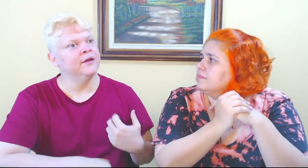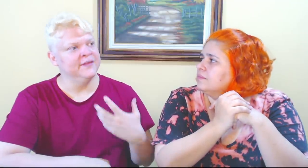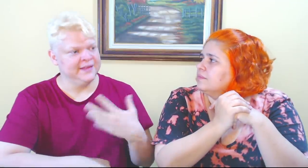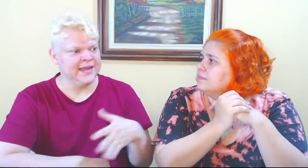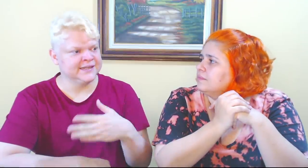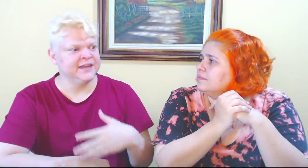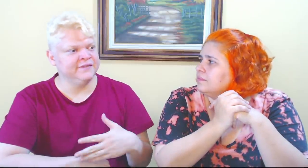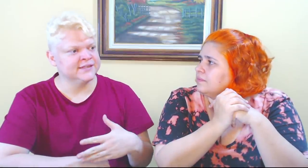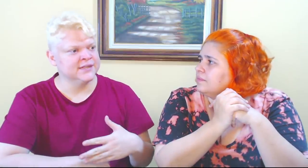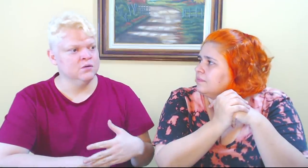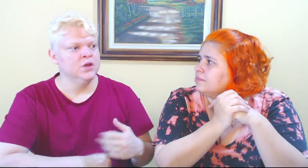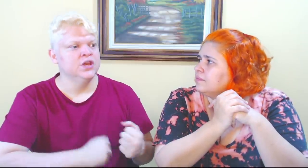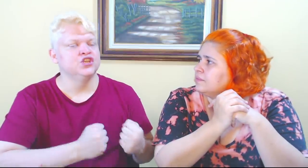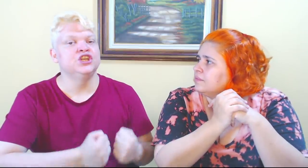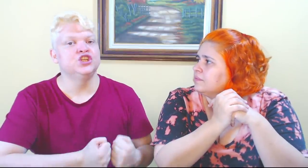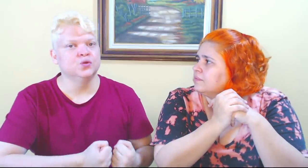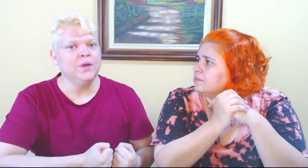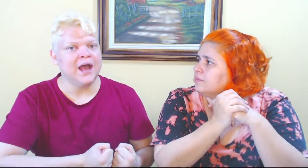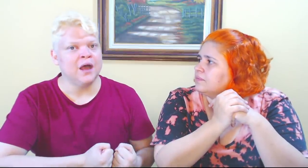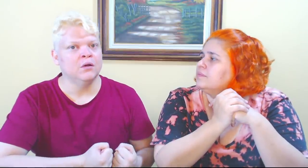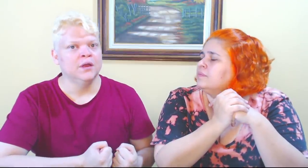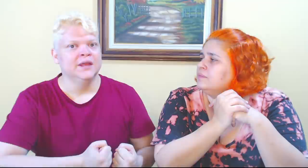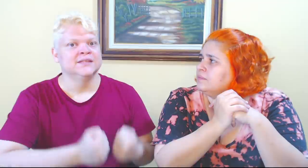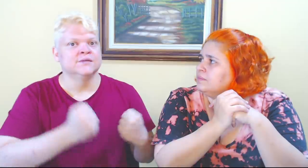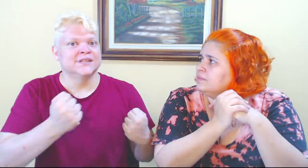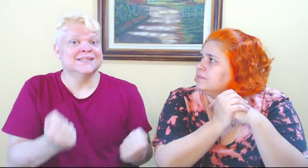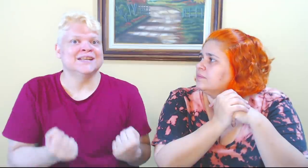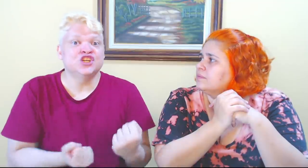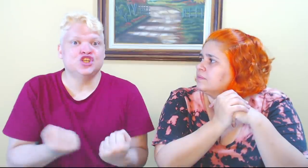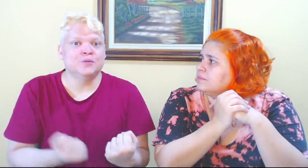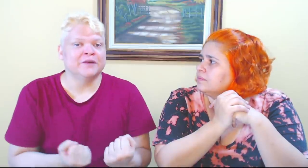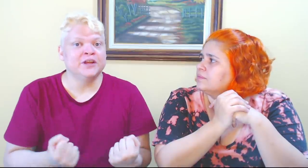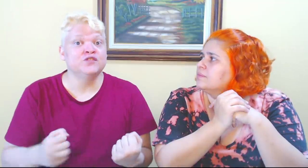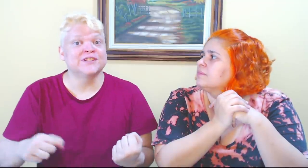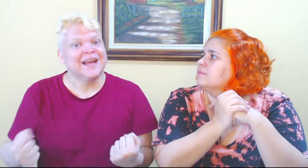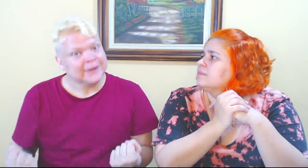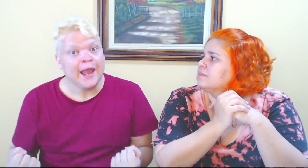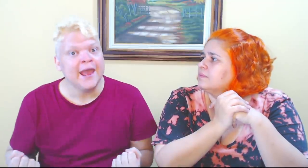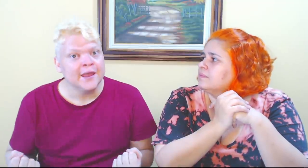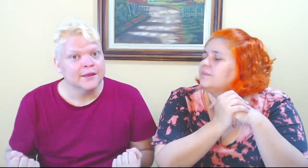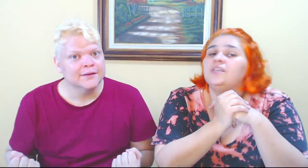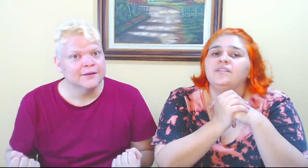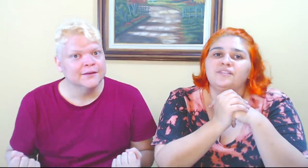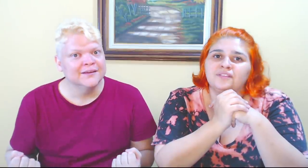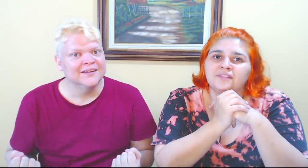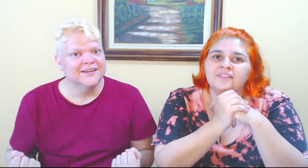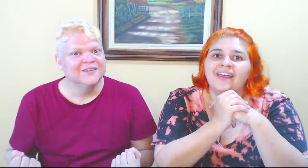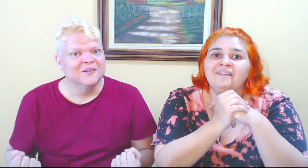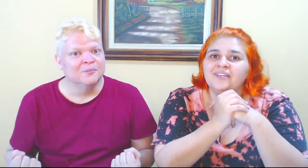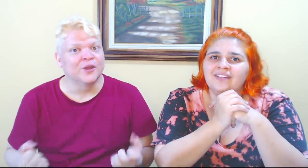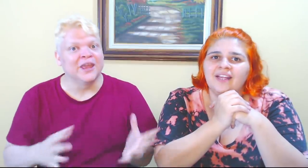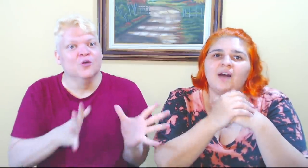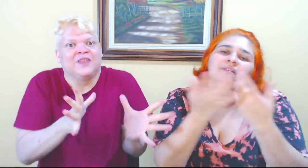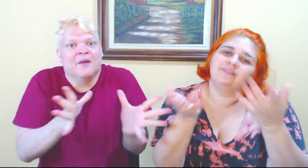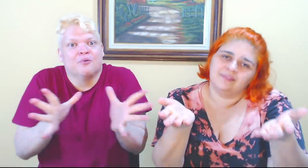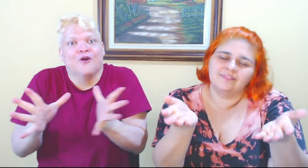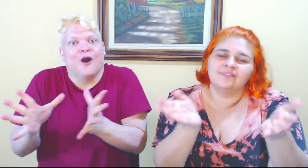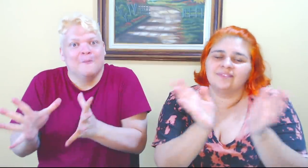Dessa reversão Dirigindo um carro Se você quiser dirigir para frente Você engata ré Isso É muito legal Porque no tempo normal